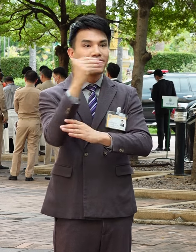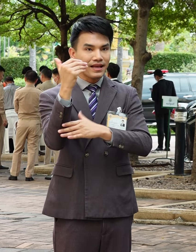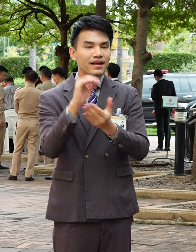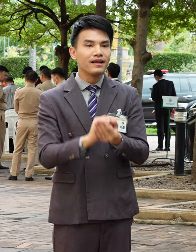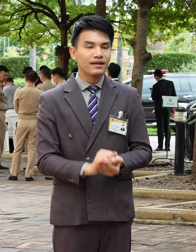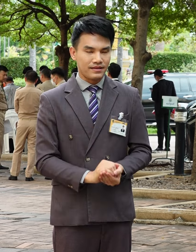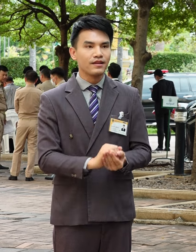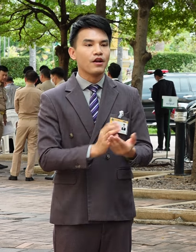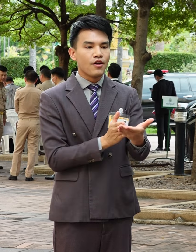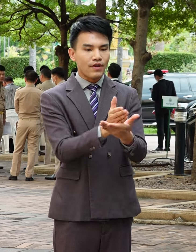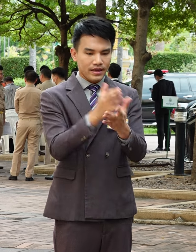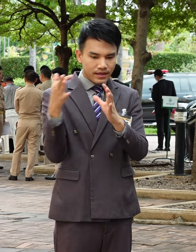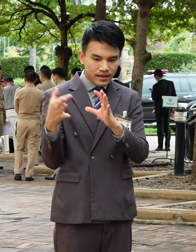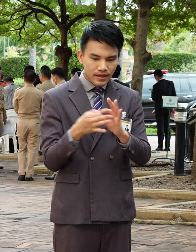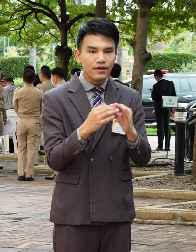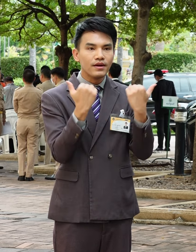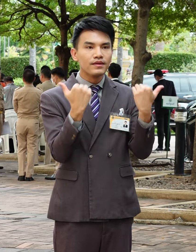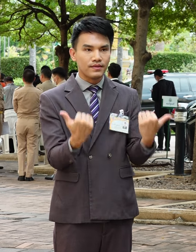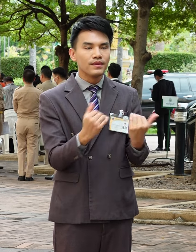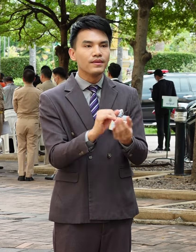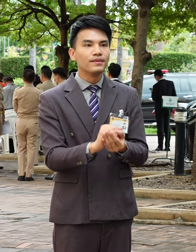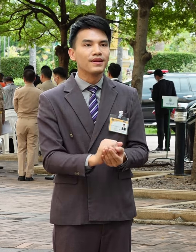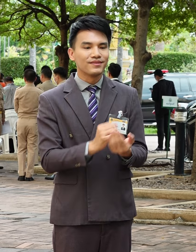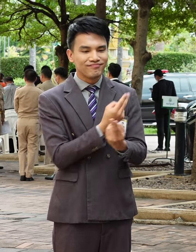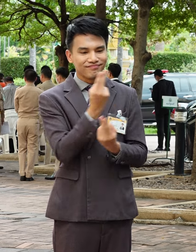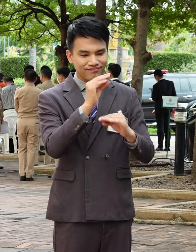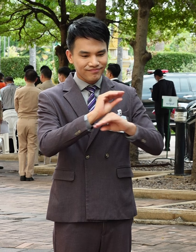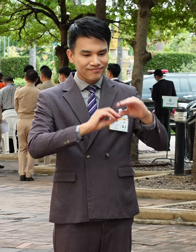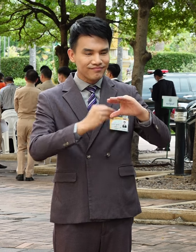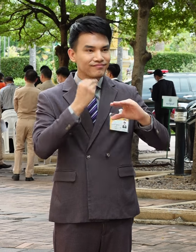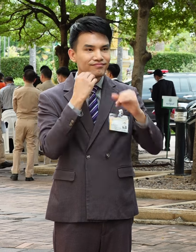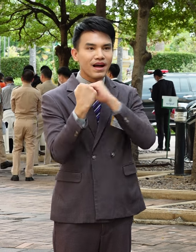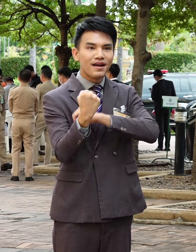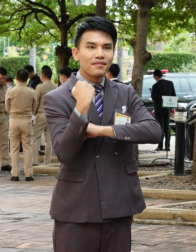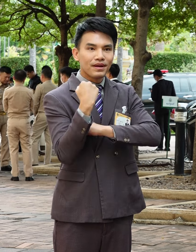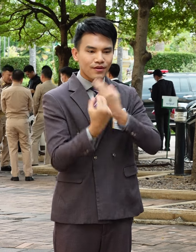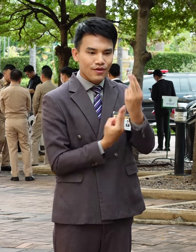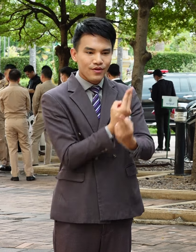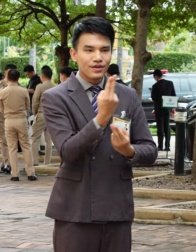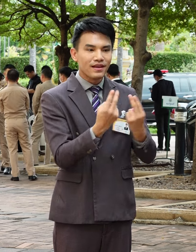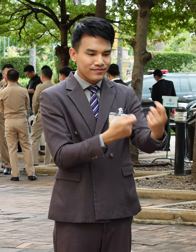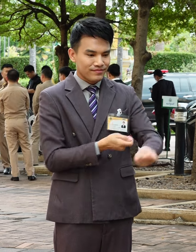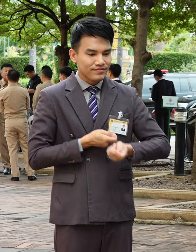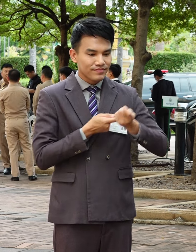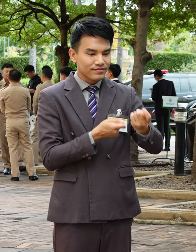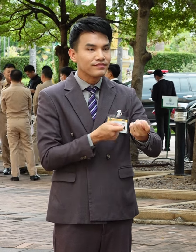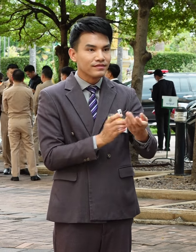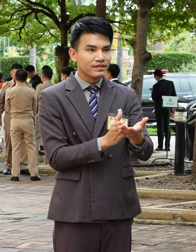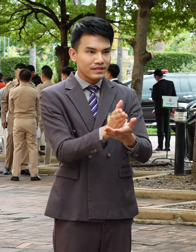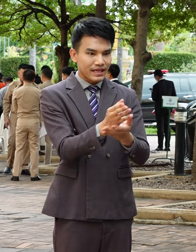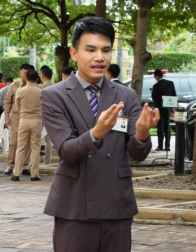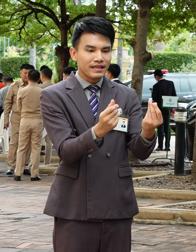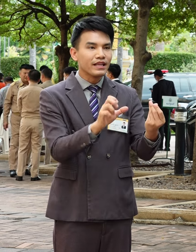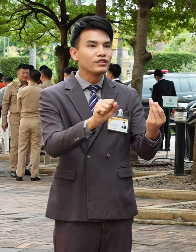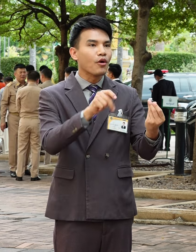ะครับและหน่วยงานที่เกี่ยวข้องนะครับก็จะไปเยี่ยมโครงการบ้านมั่นคงชนบทของสหกรณ์การเกษตรในเขตปฏิรูป